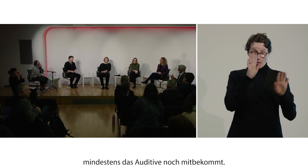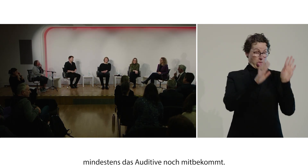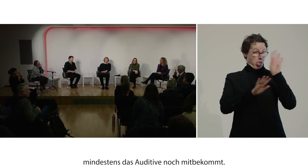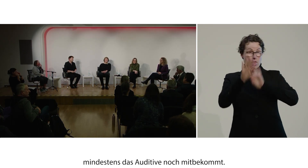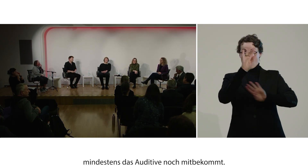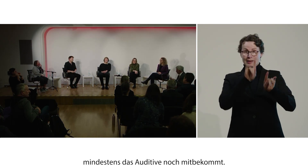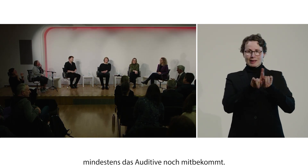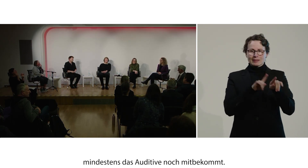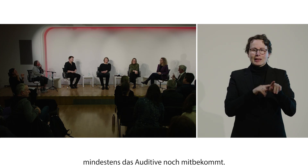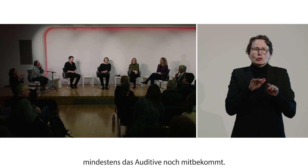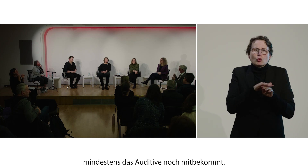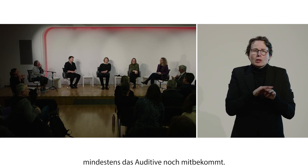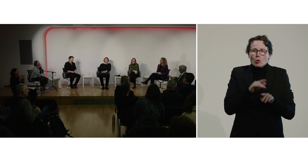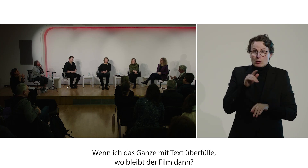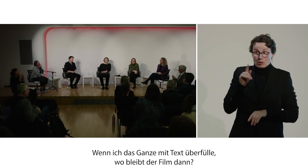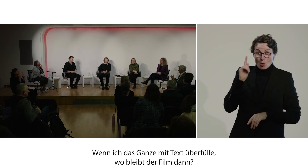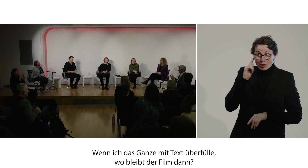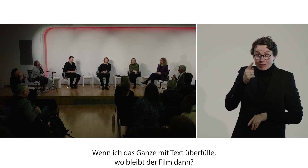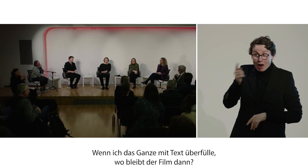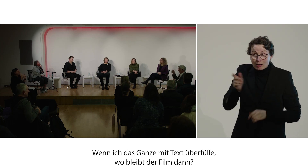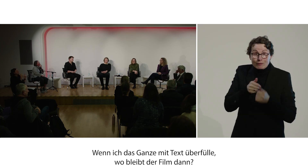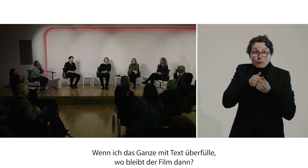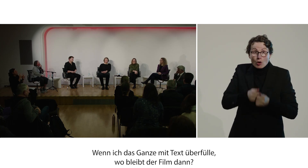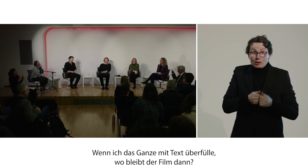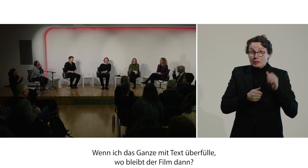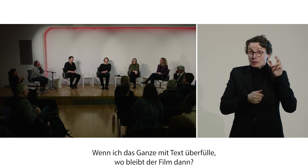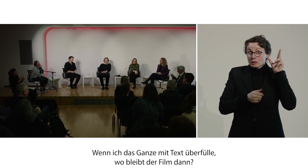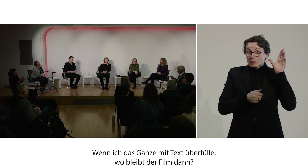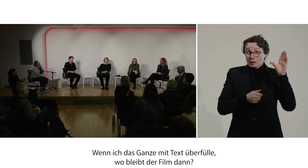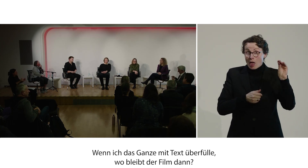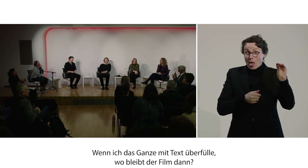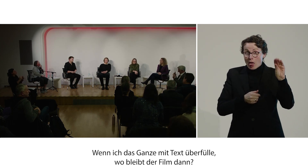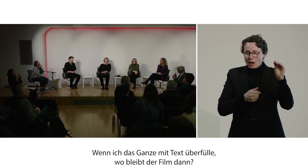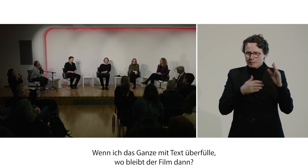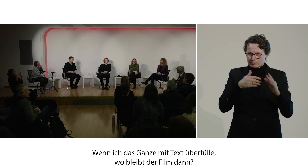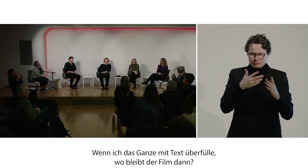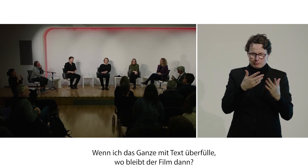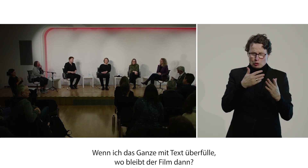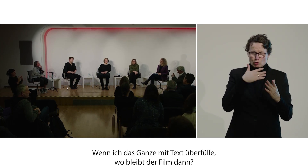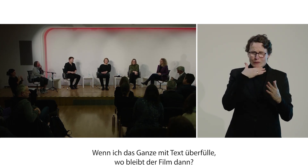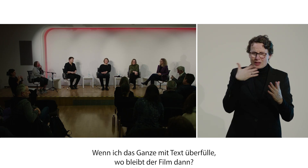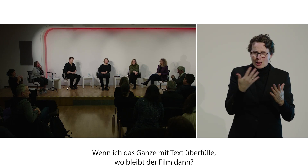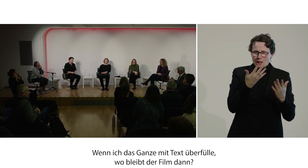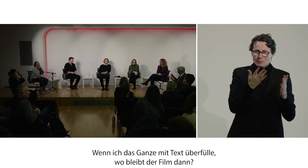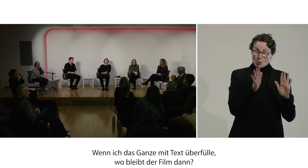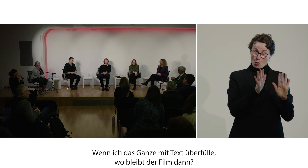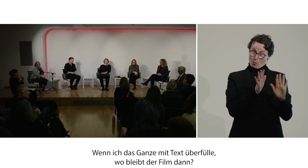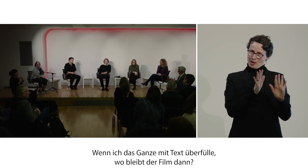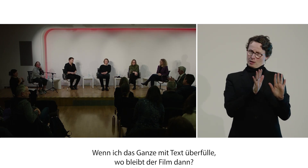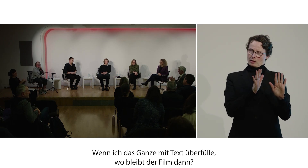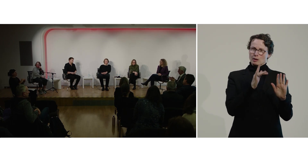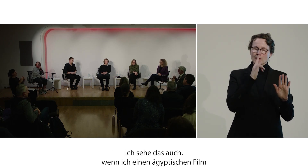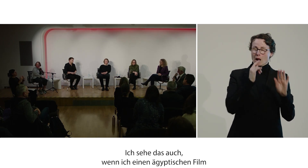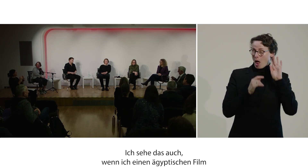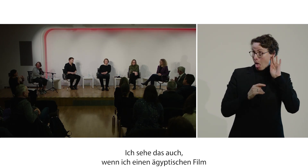mindestens das Auditive noch mitbekommt. Und wenn ich das jetzt Ganze mit Text überfülle, dann frage ich mich, wo bleibt der Film